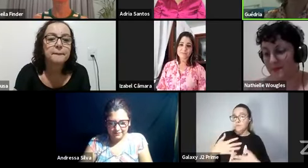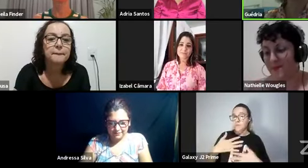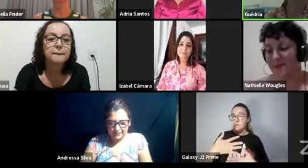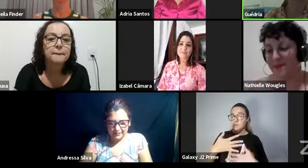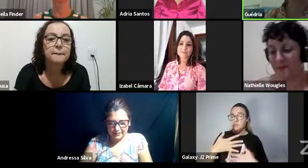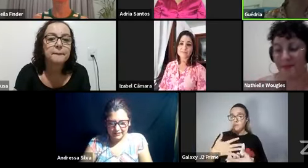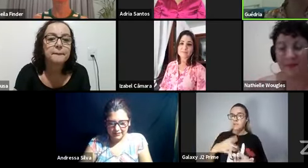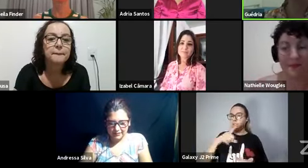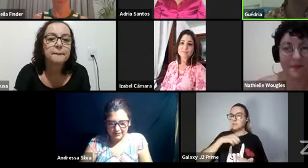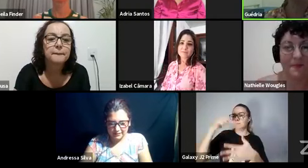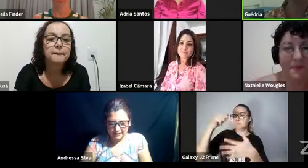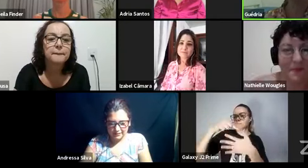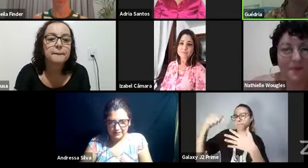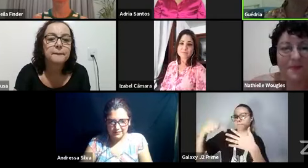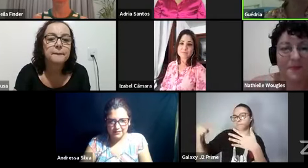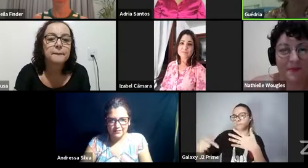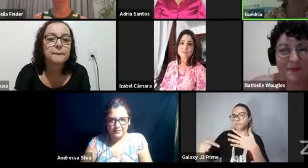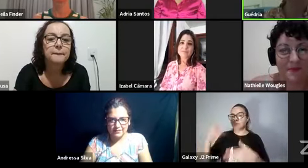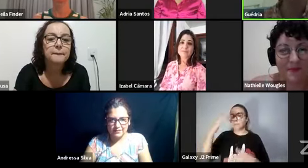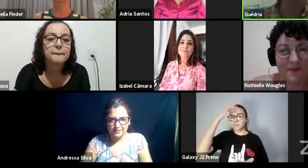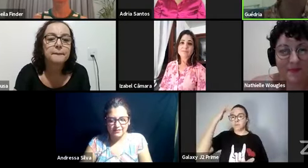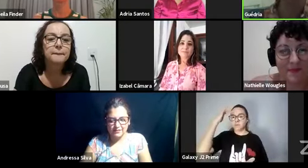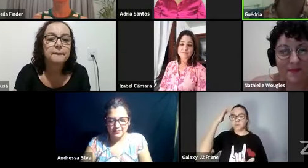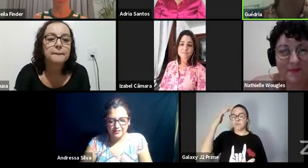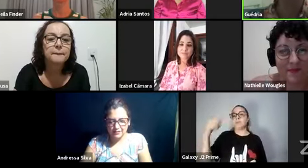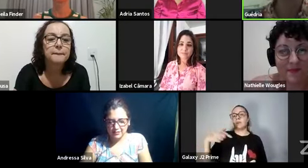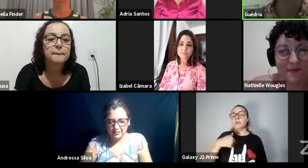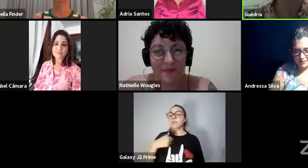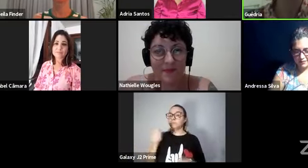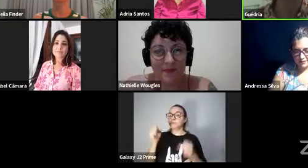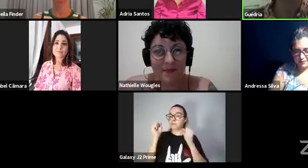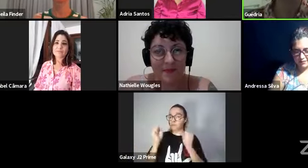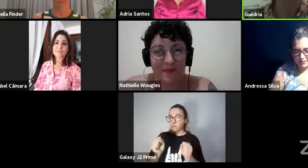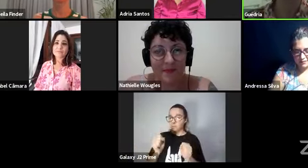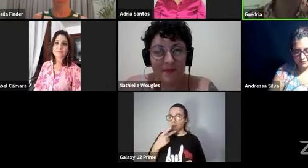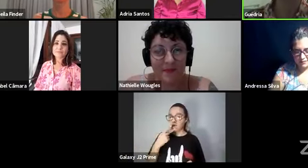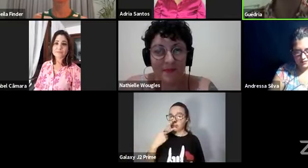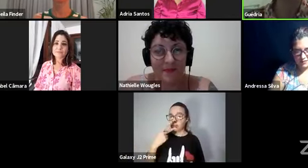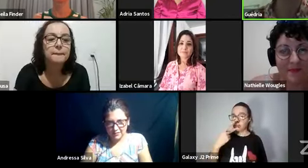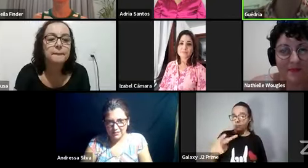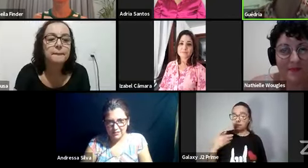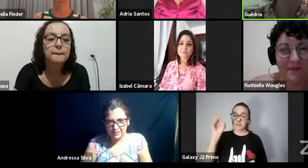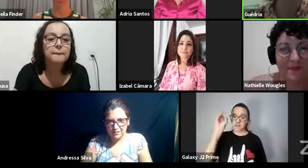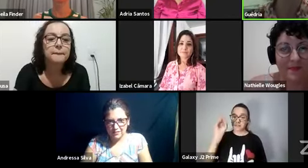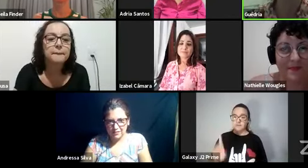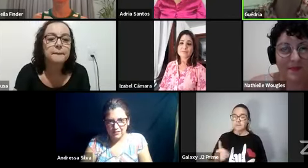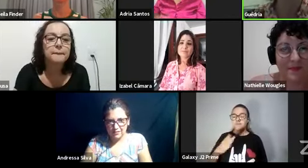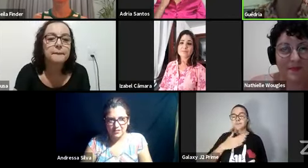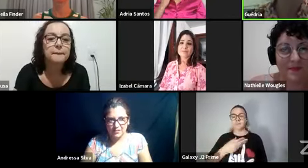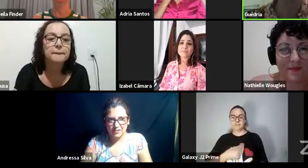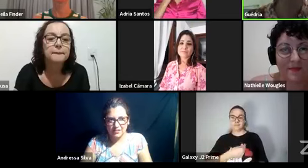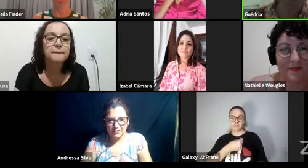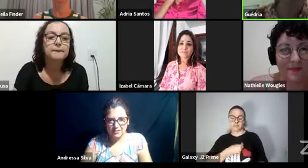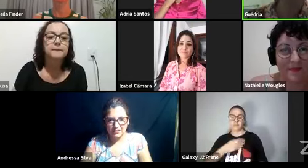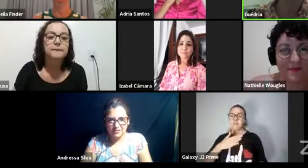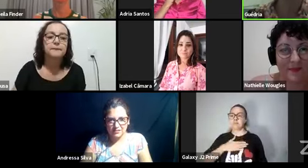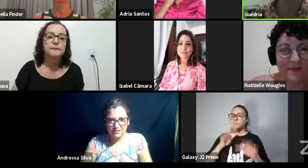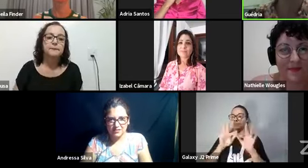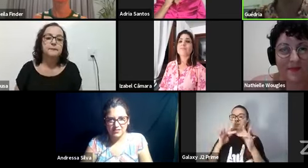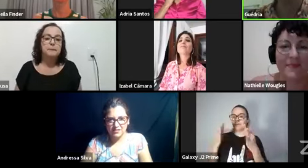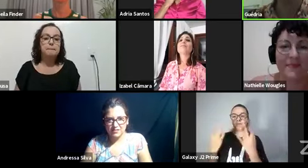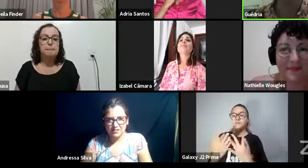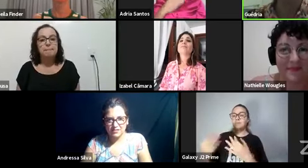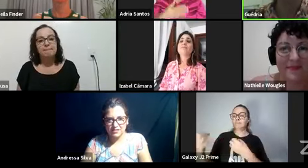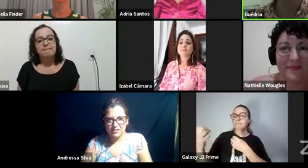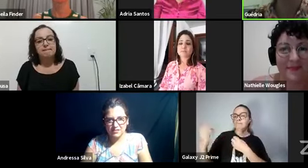Então, e eu posso garantir para vocês que a deficiência na minha vida, na minha família, ela me trouxe muito mais bem do